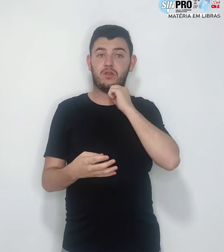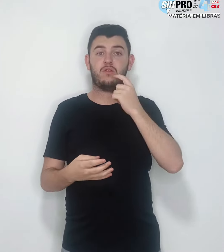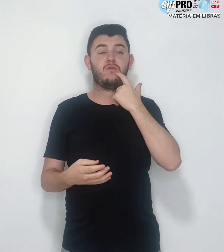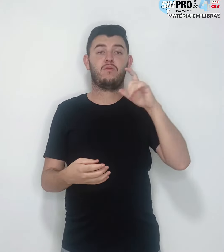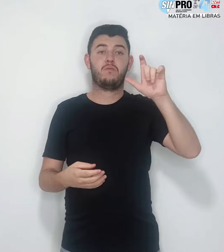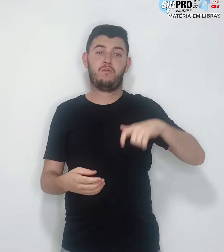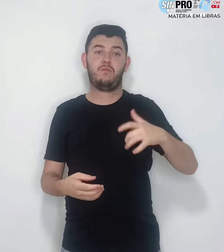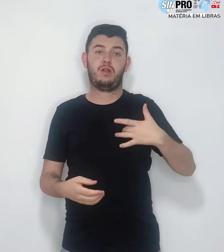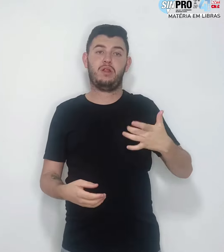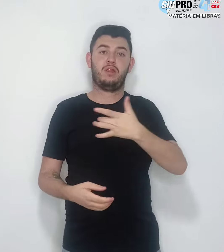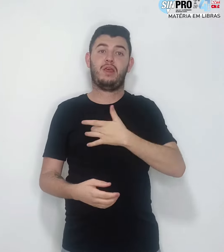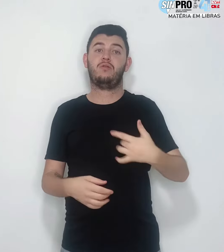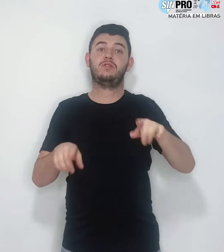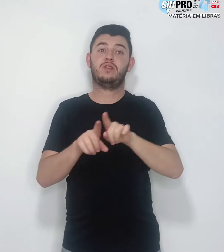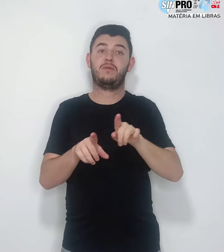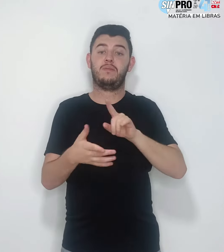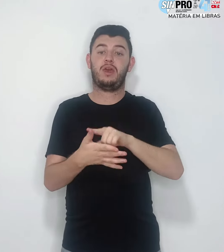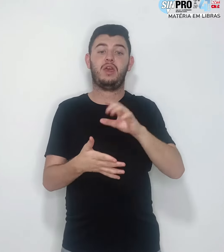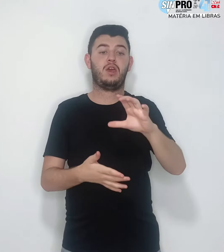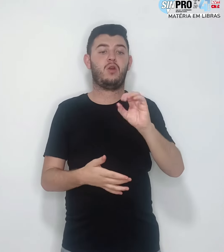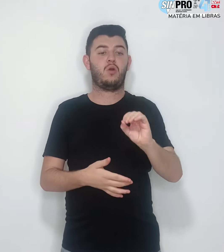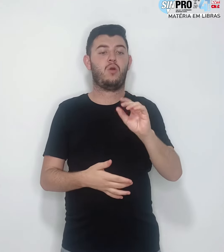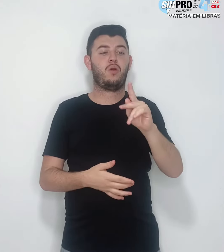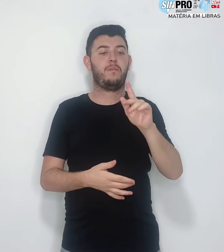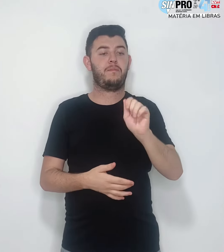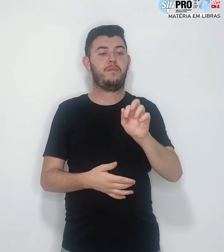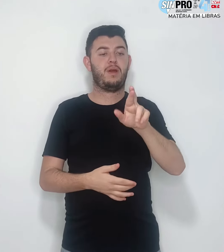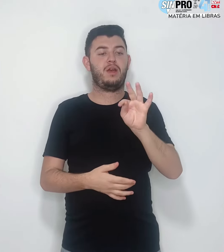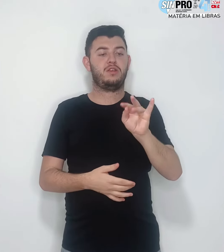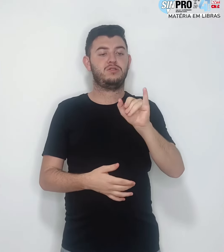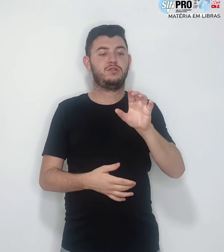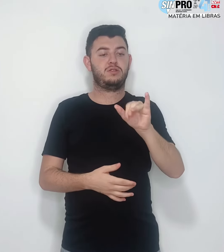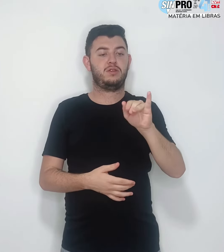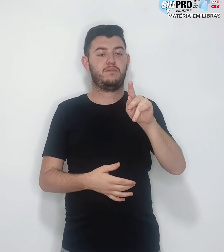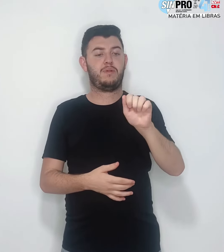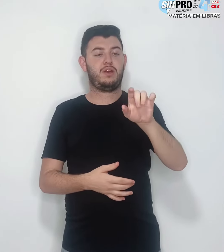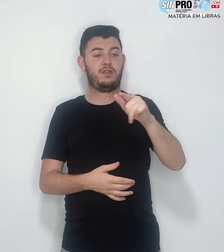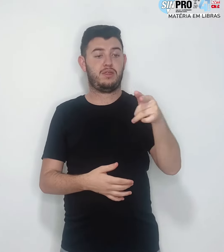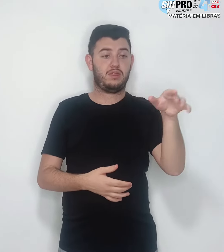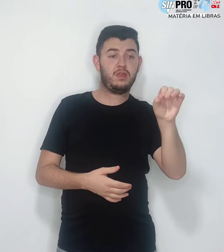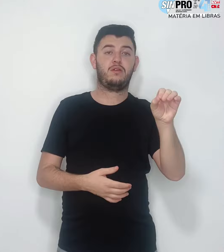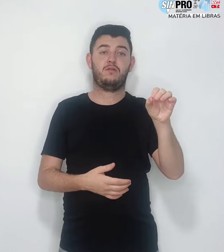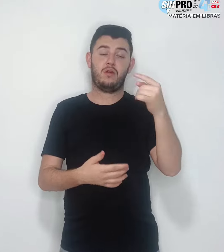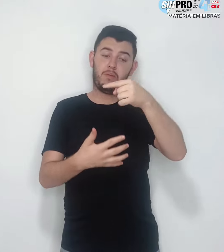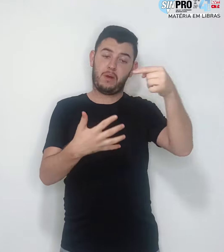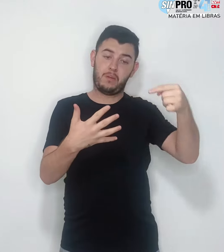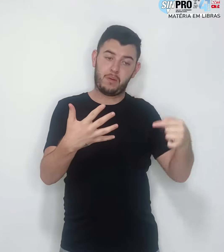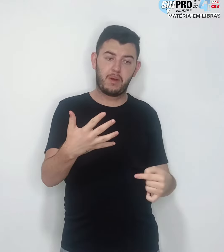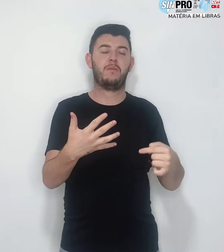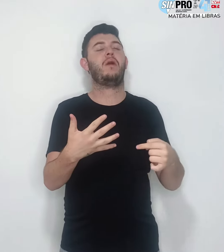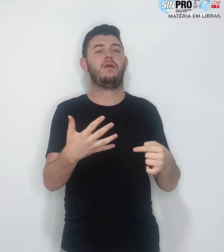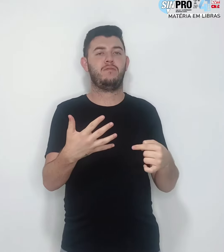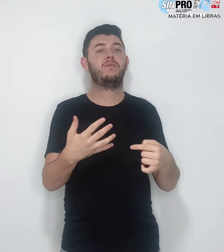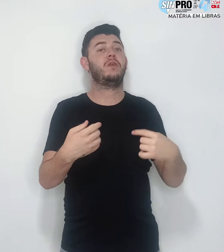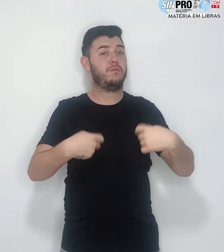coparticipação são questões que, na avaliação do SimproDF, precisam ser esclarecidas